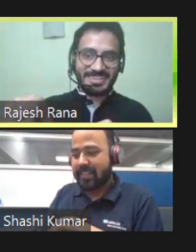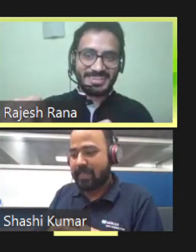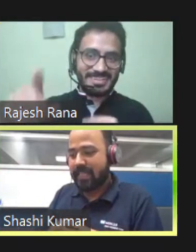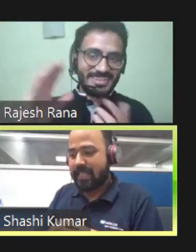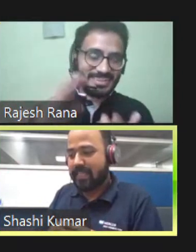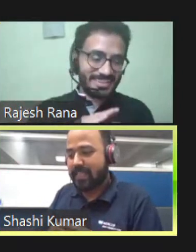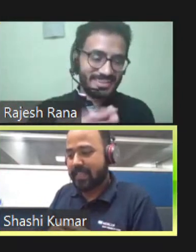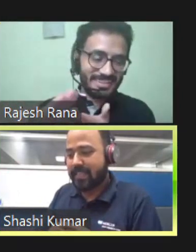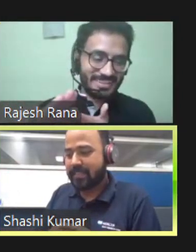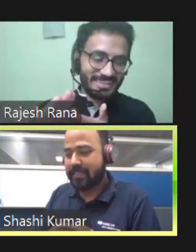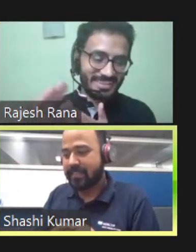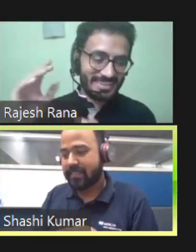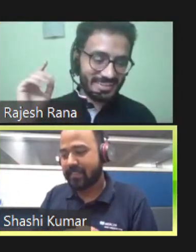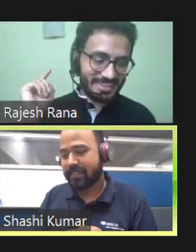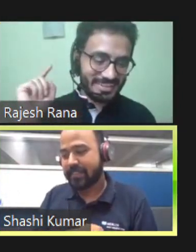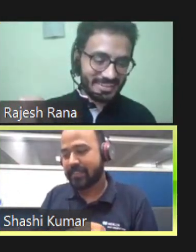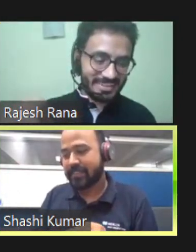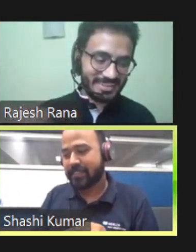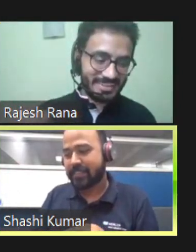ये मैंने क्या साइन किया?